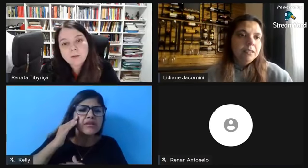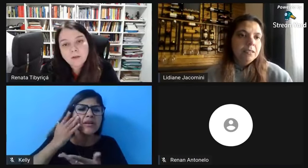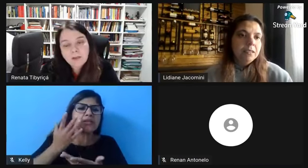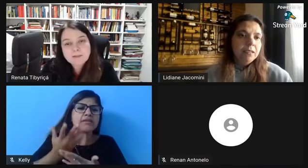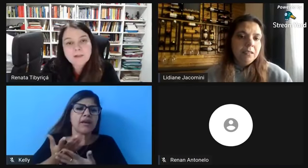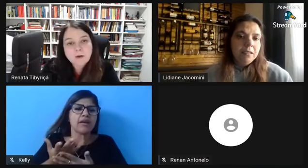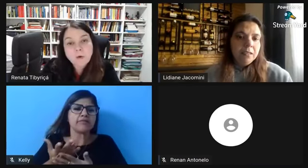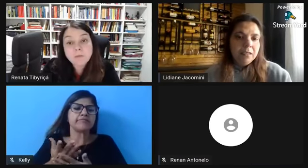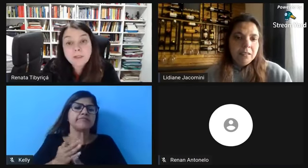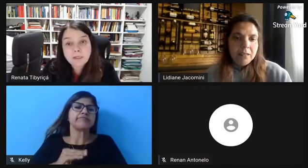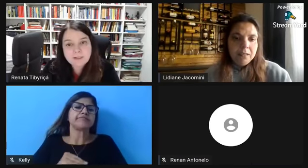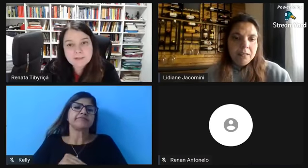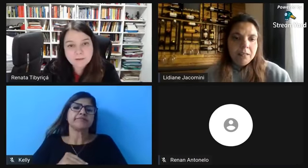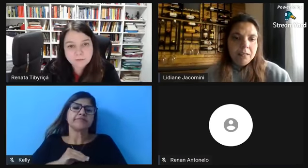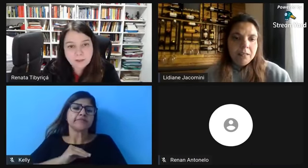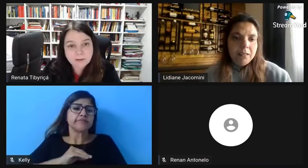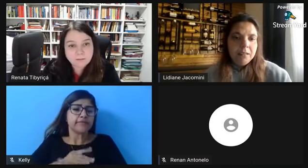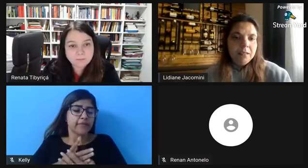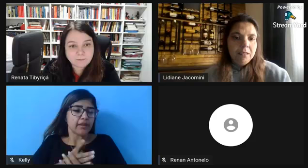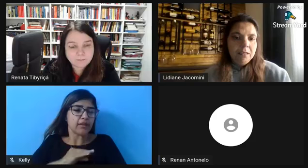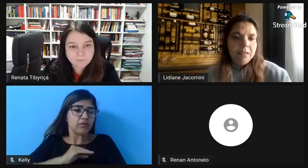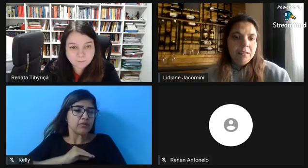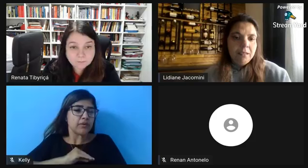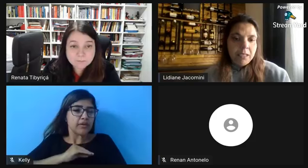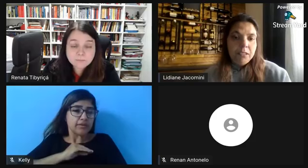houve essa comunicação, né?